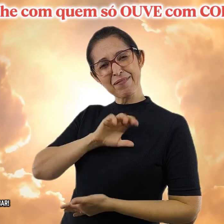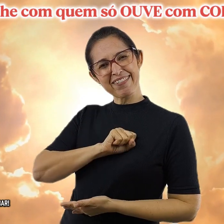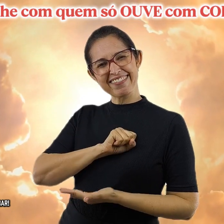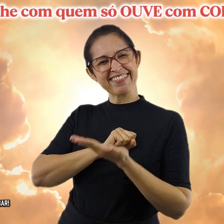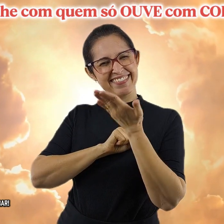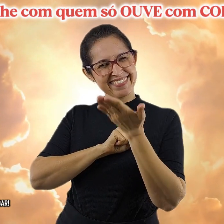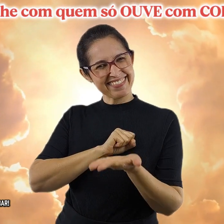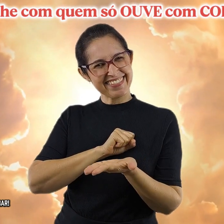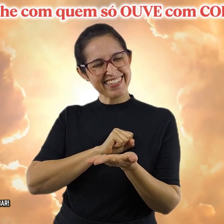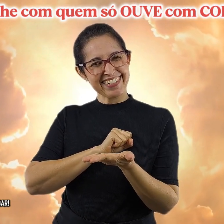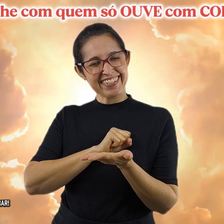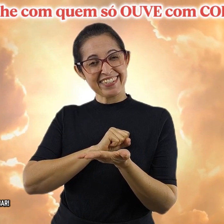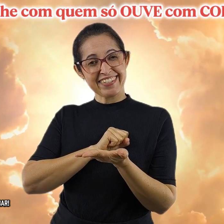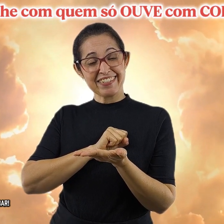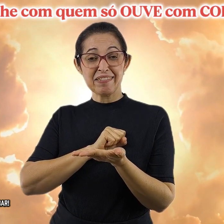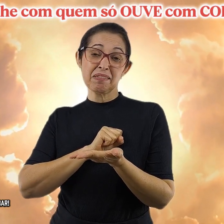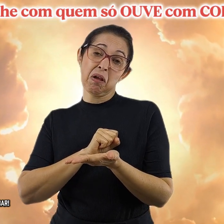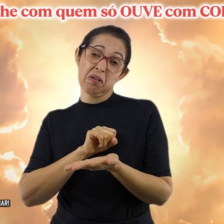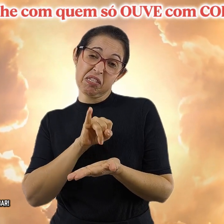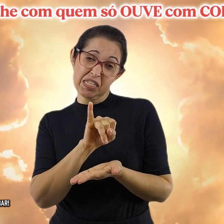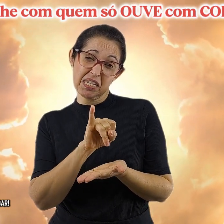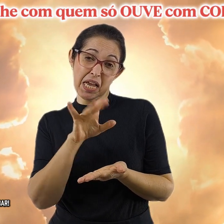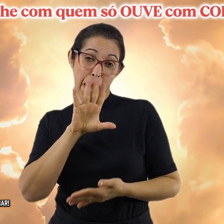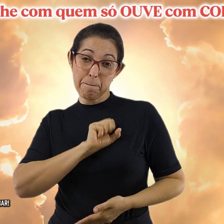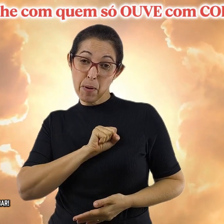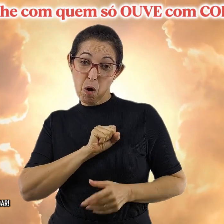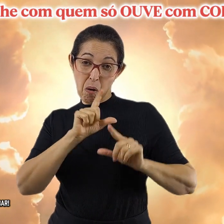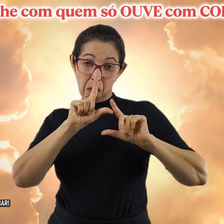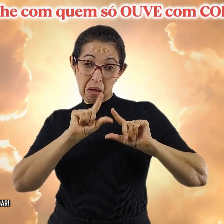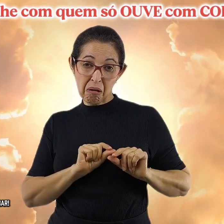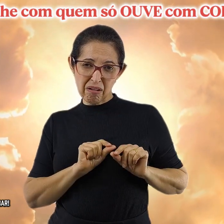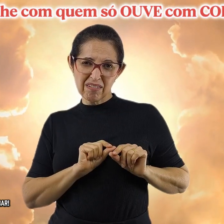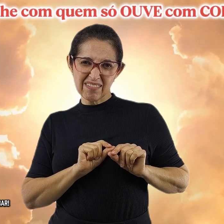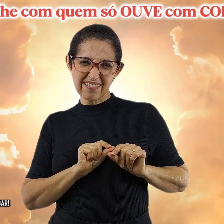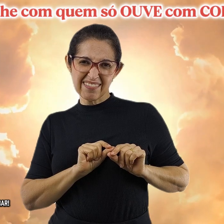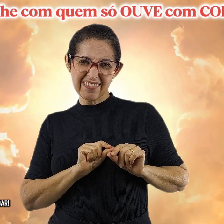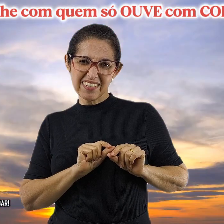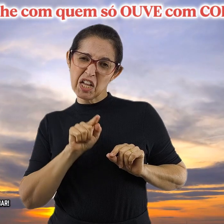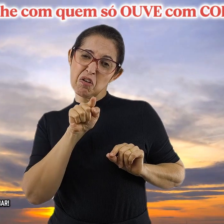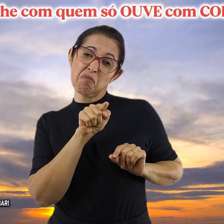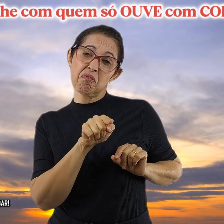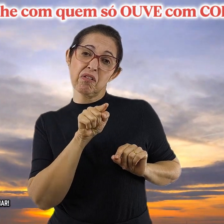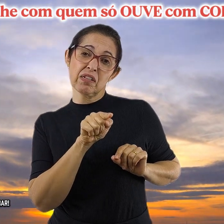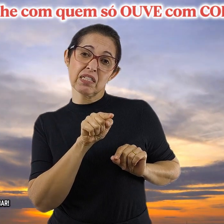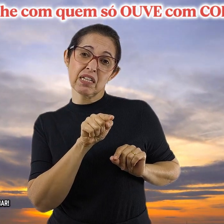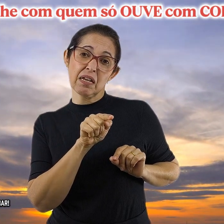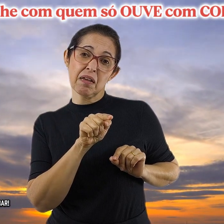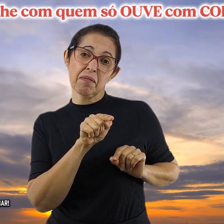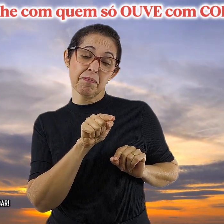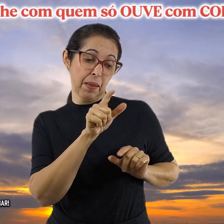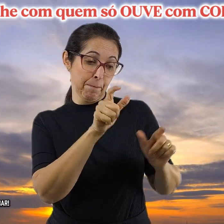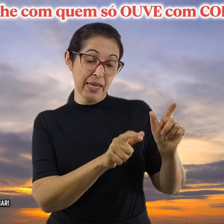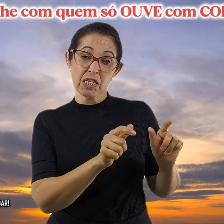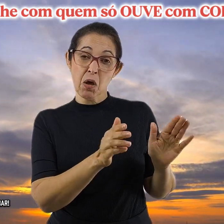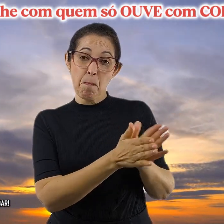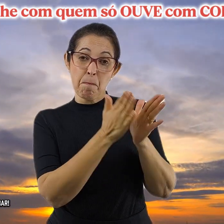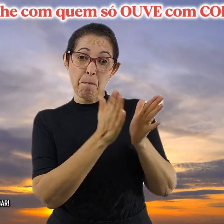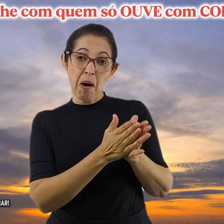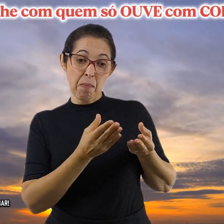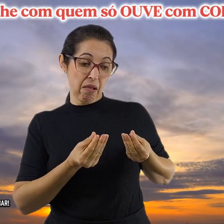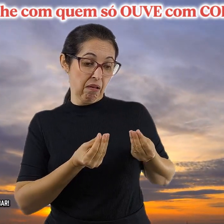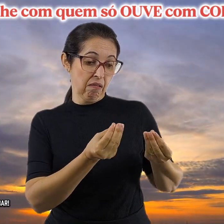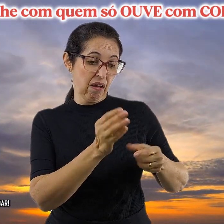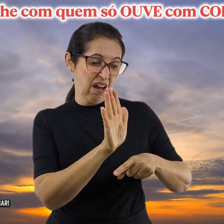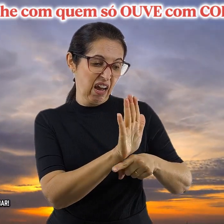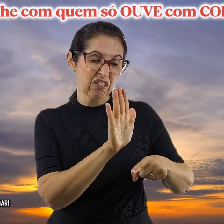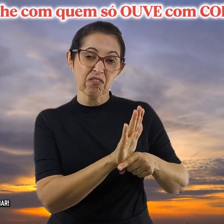É por isso que a palavra de Deus diz: olha, se não tiver amor, não adianta você dar tudo para os pobres. Está lá